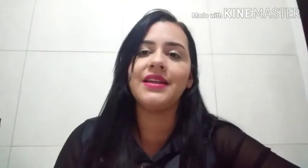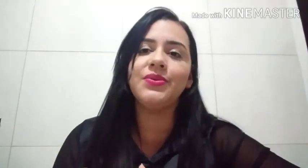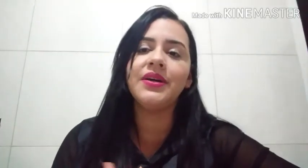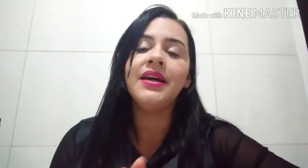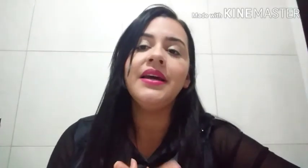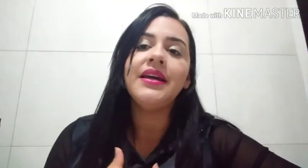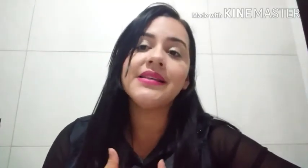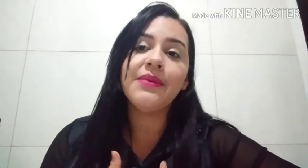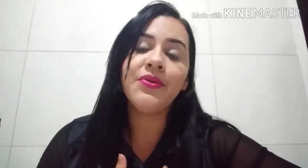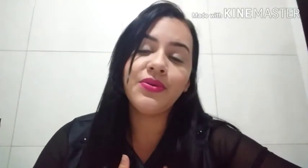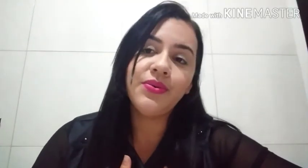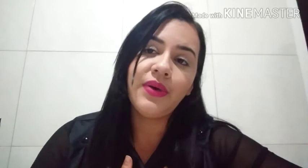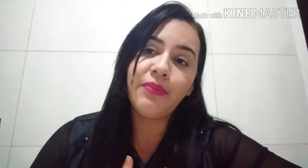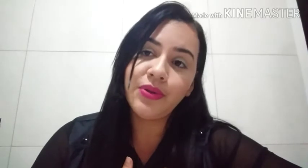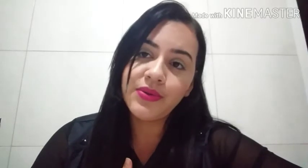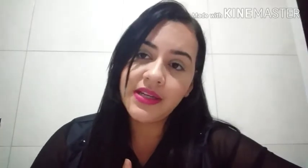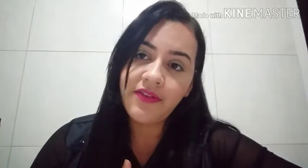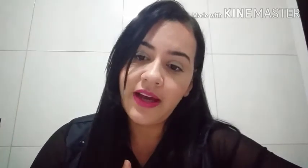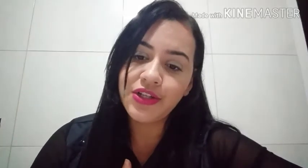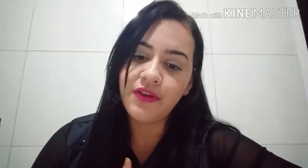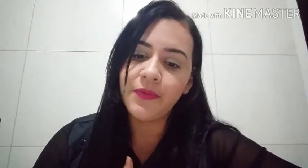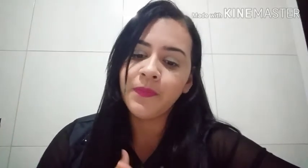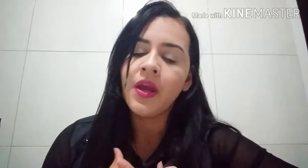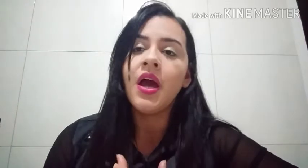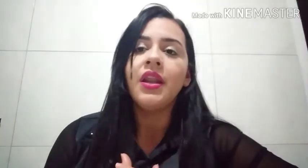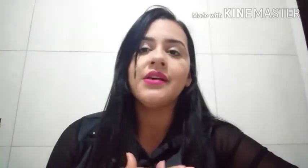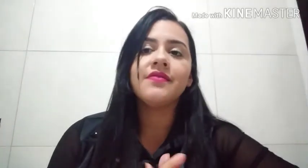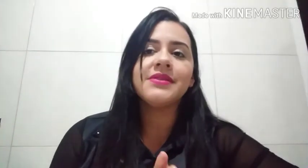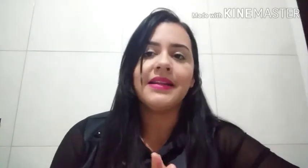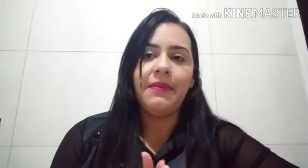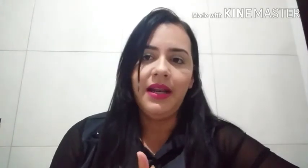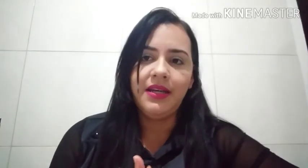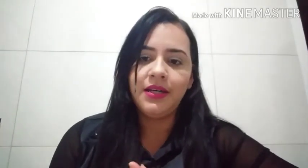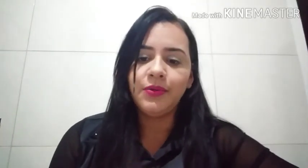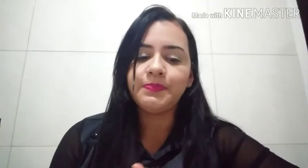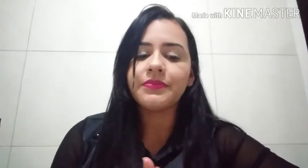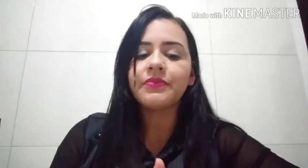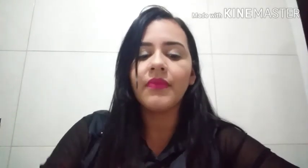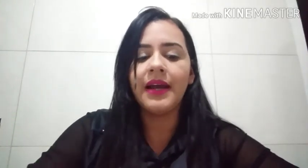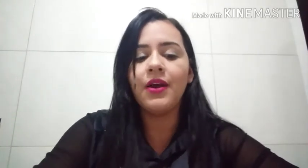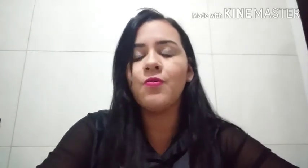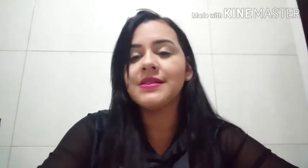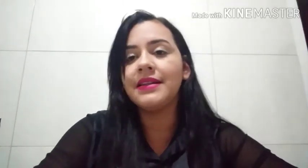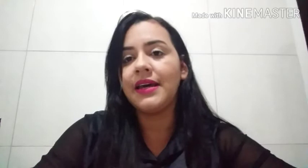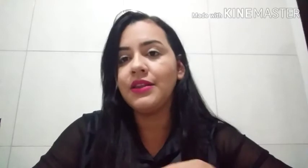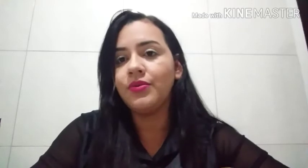literatura, isso é muito significativo. Nós vamos estar trabalhando aqui algumas literaturas,